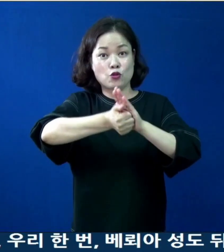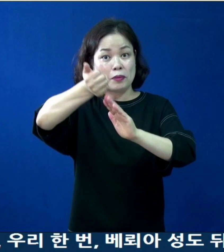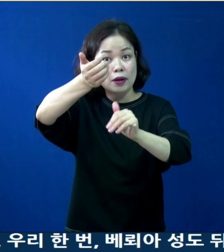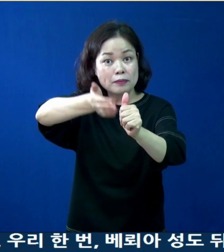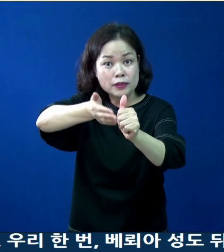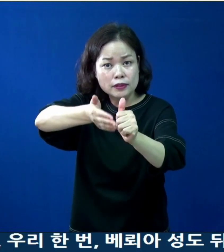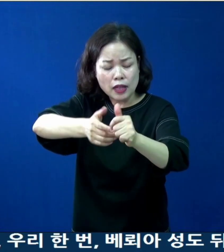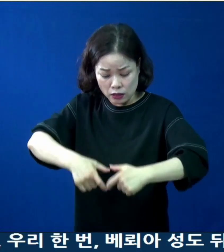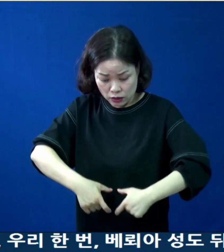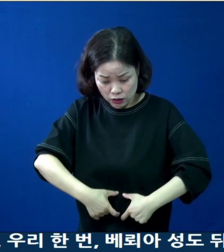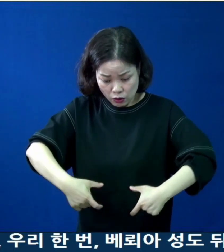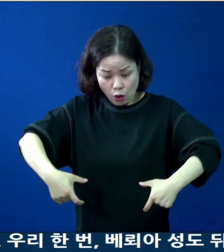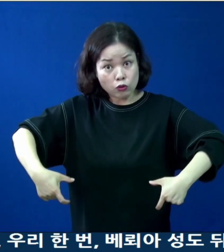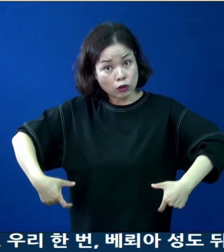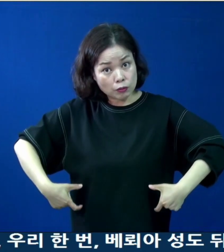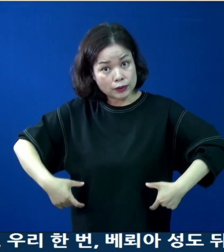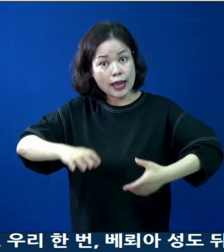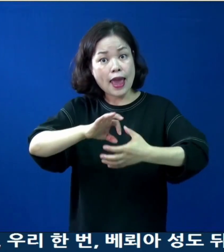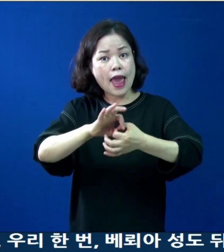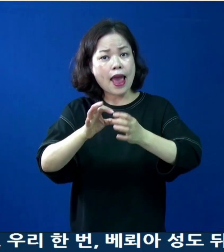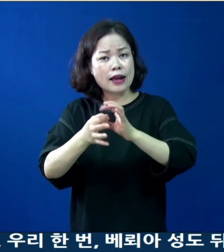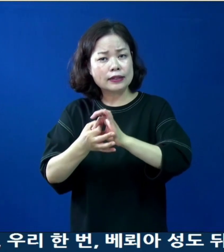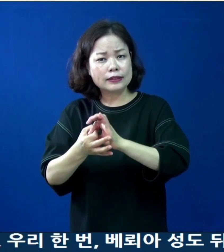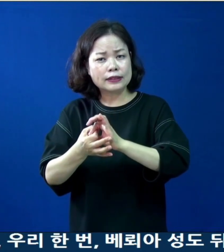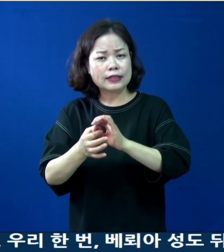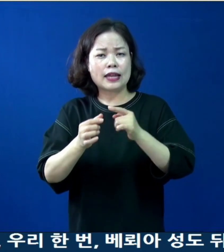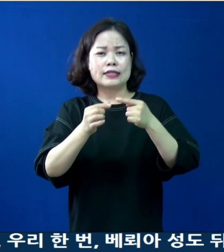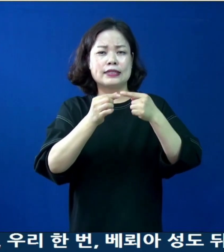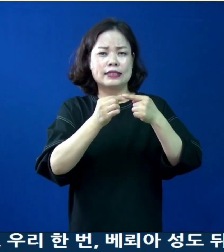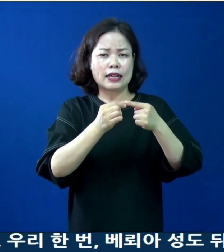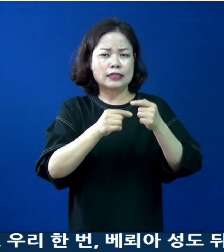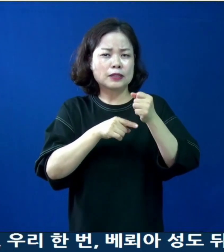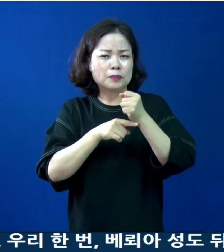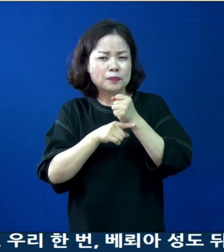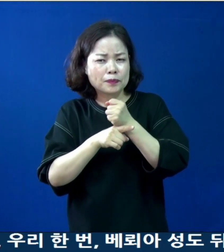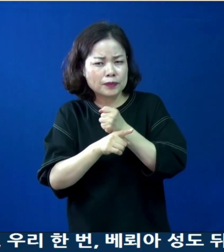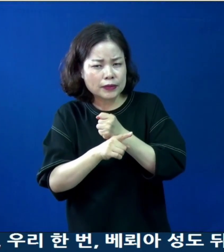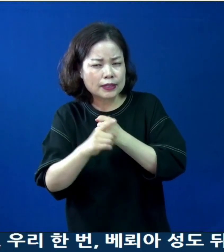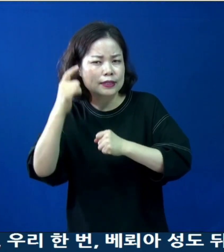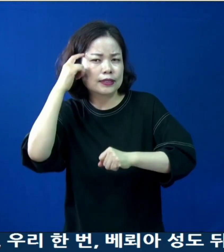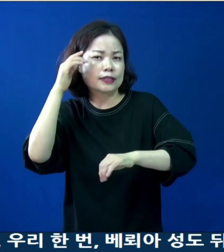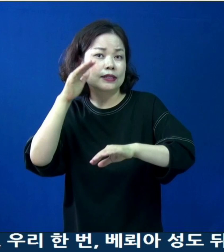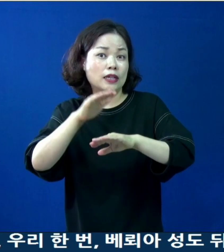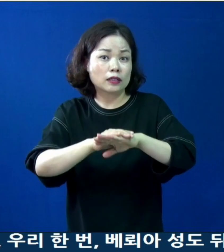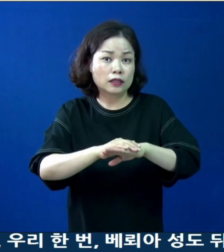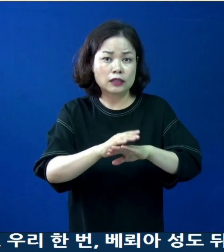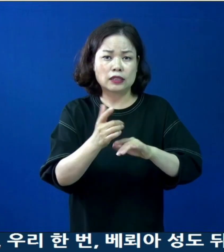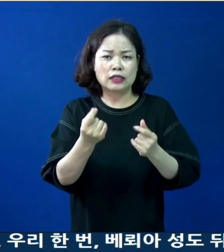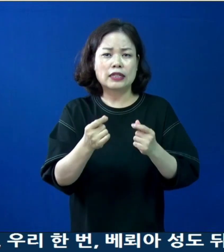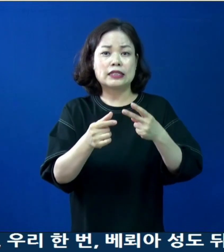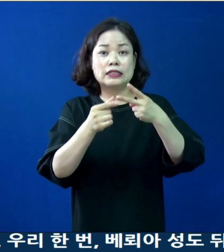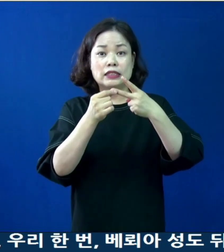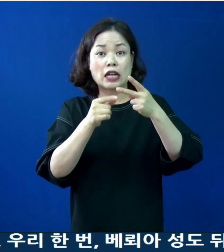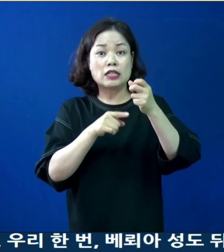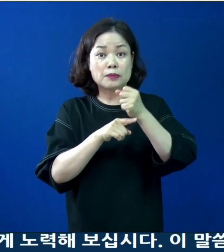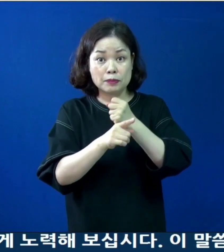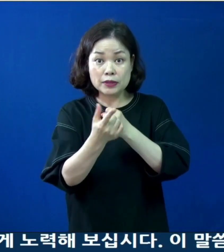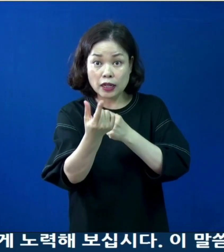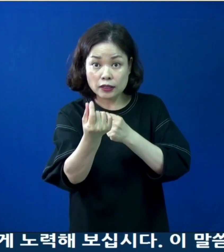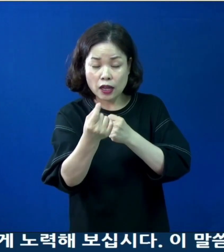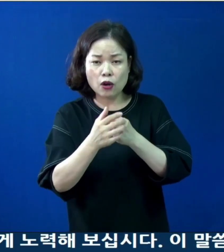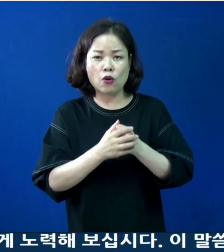소망합니다. 너그럽다는 말의 헬라어는 1차적 의미가 지위가 높다라는 말인데 그 뜻 같지는 않아요. 2차적 의미인 것